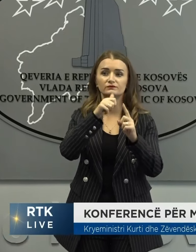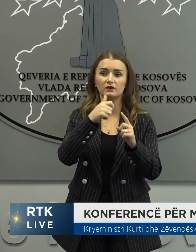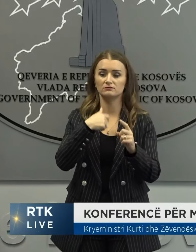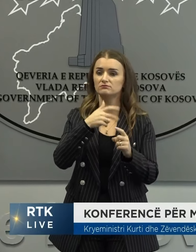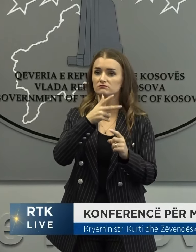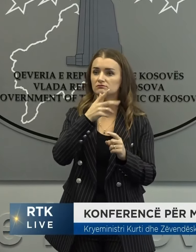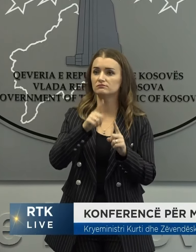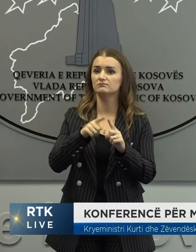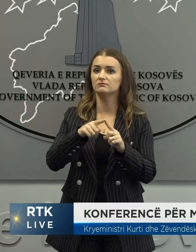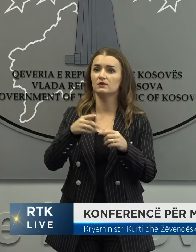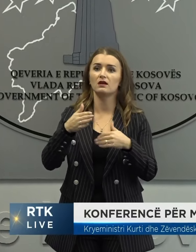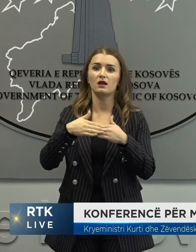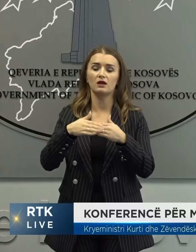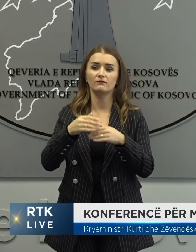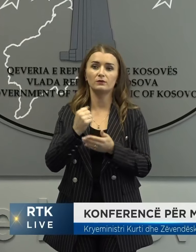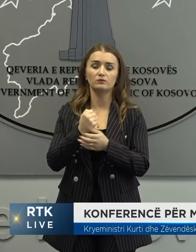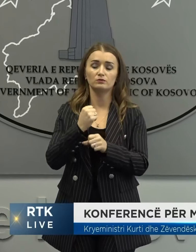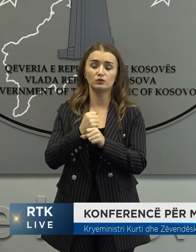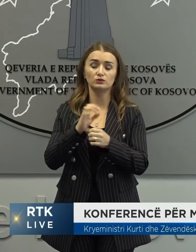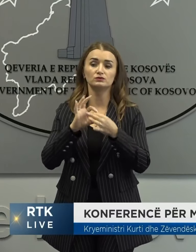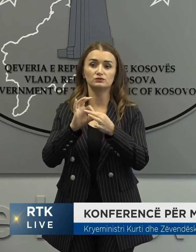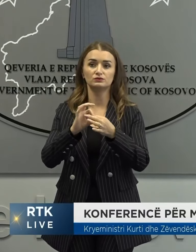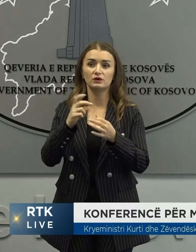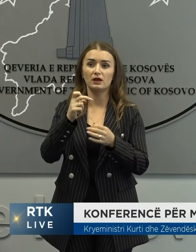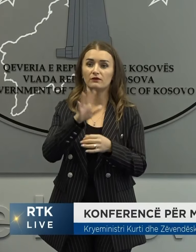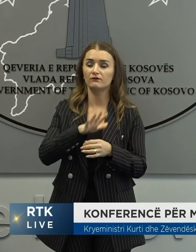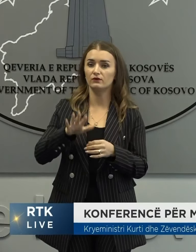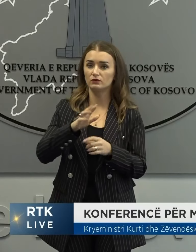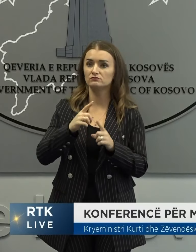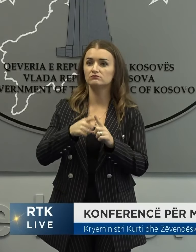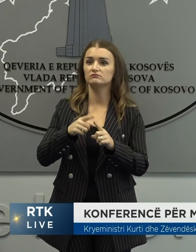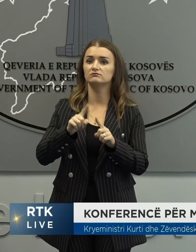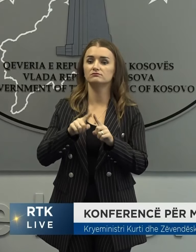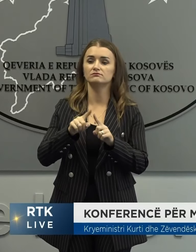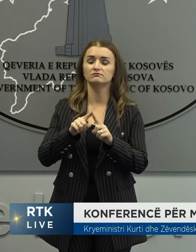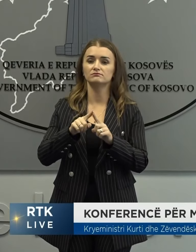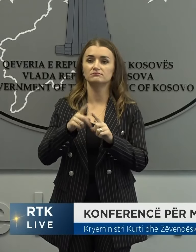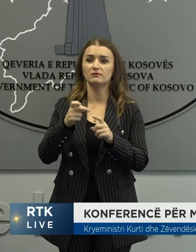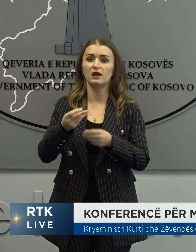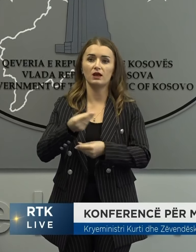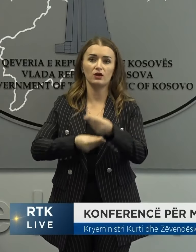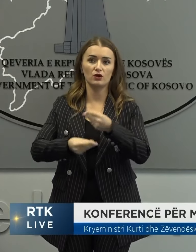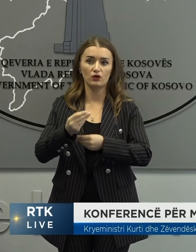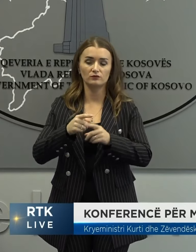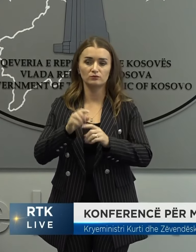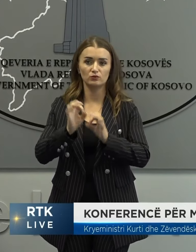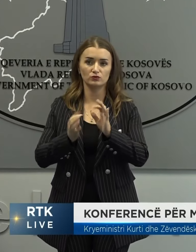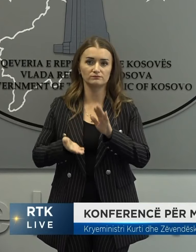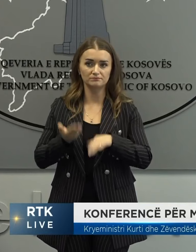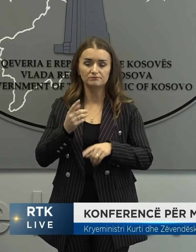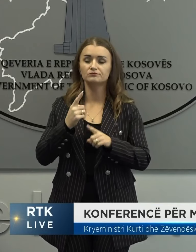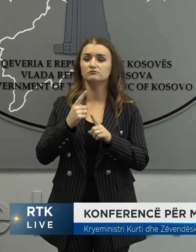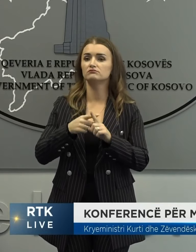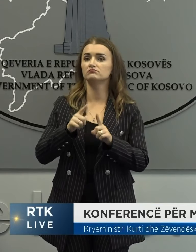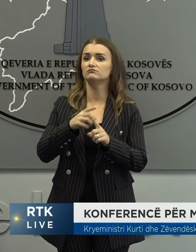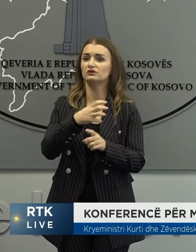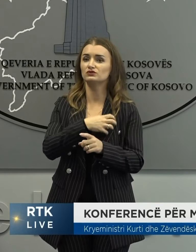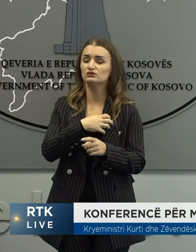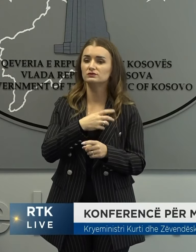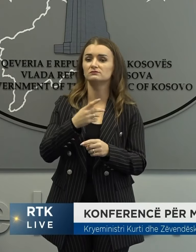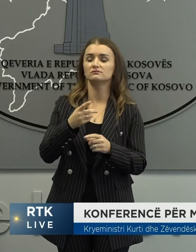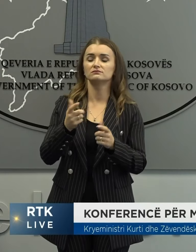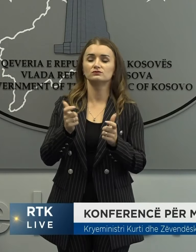Bashkimit Evropian, duke na ndihmuar në nxitjen e rritjes ekonomike, për shpejtimin e konvergjencës socioekonomike, si dhe